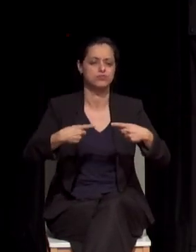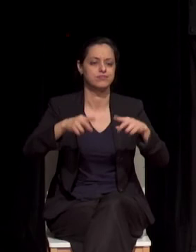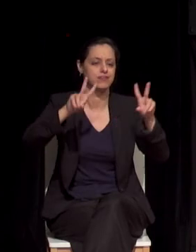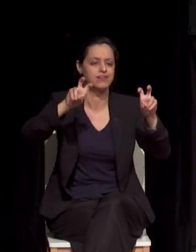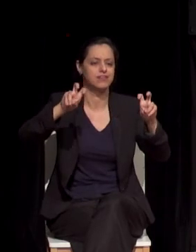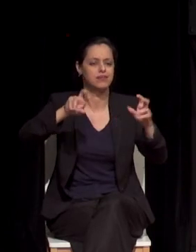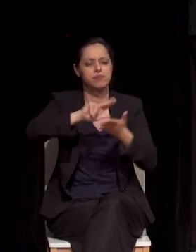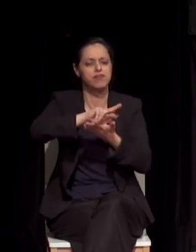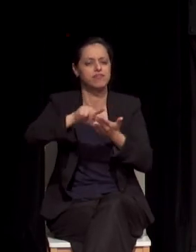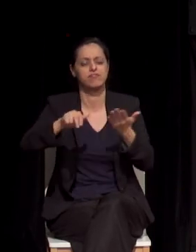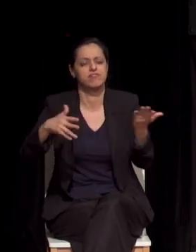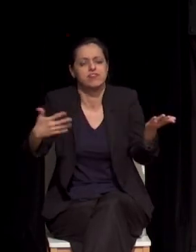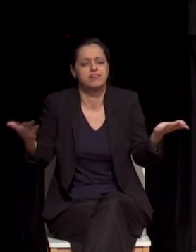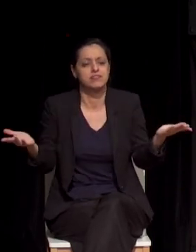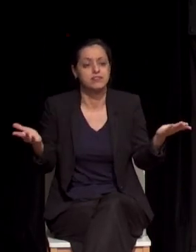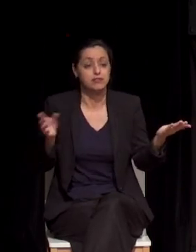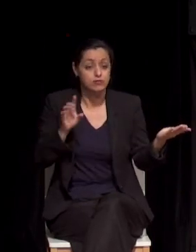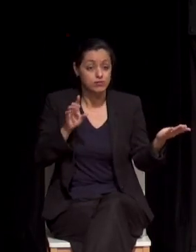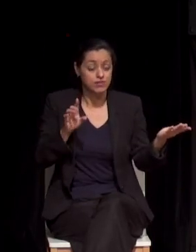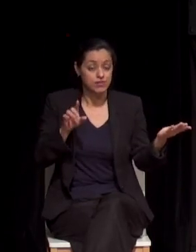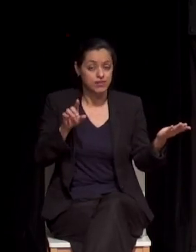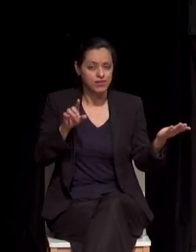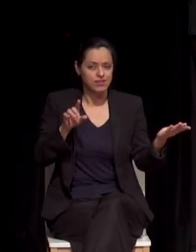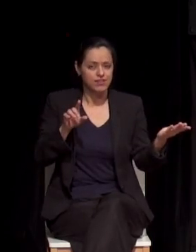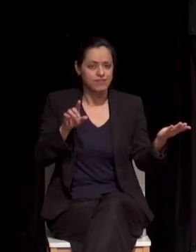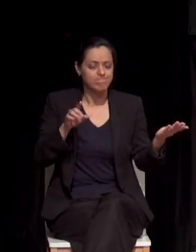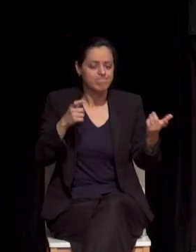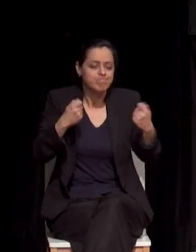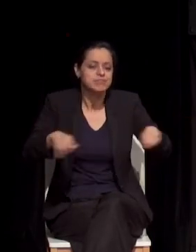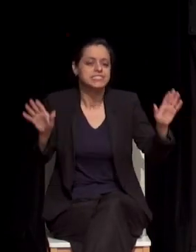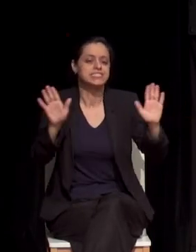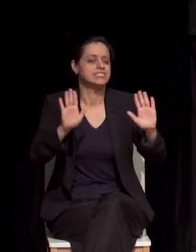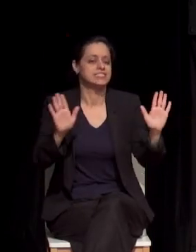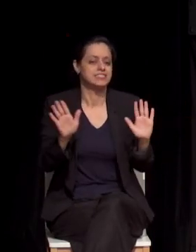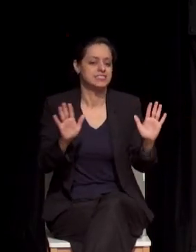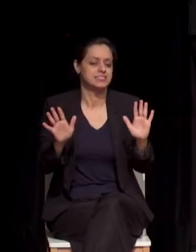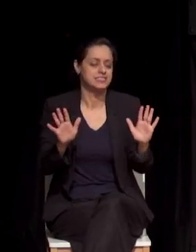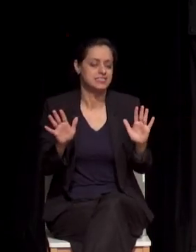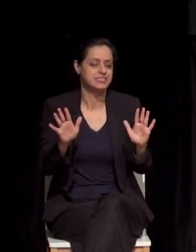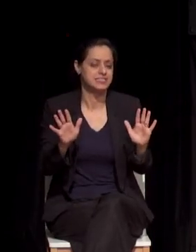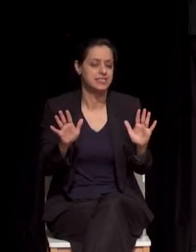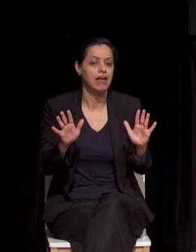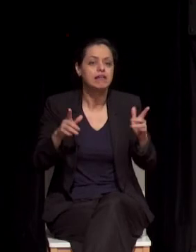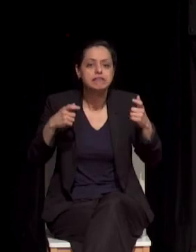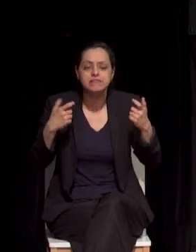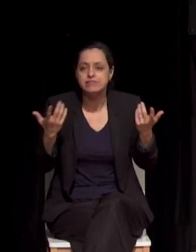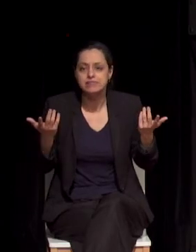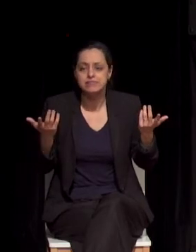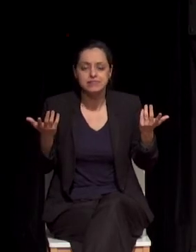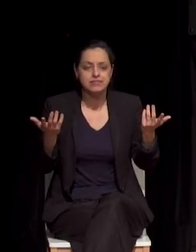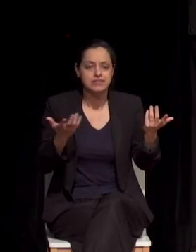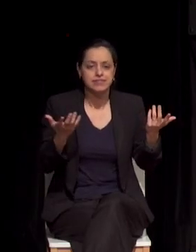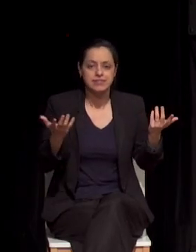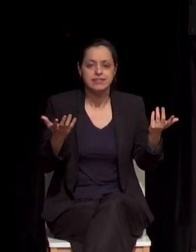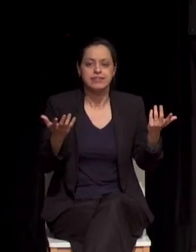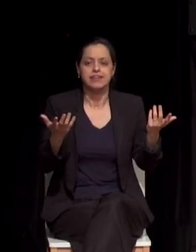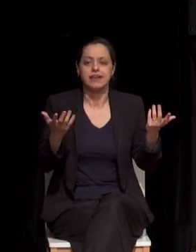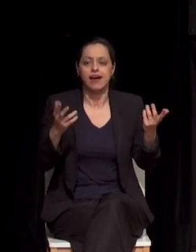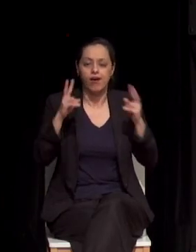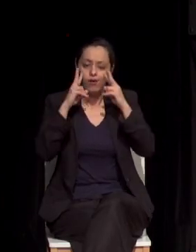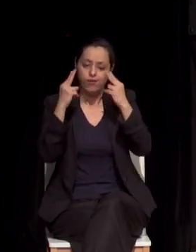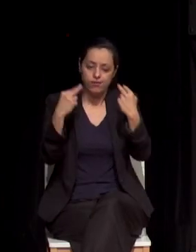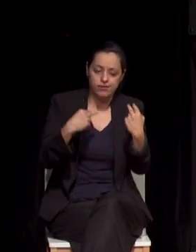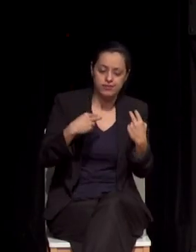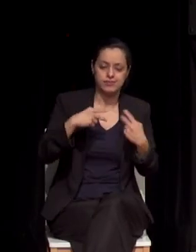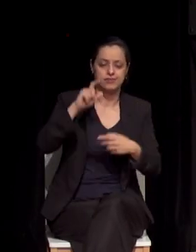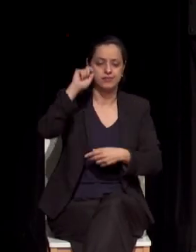né? Discutindo não mais a necessidade de ser